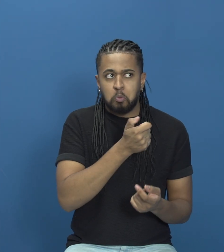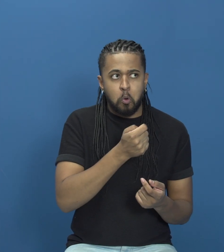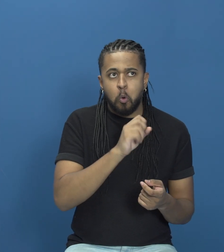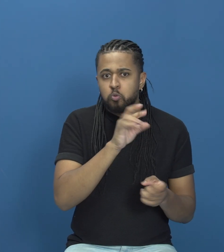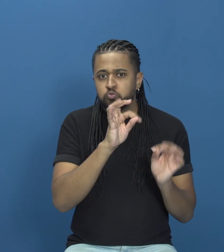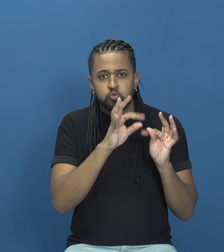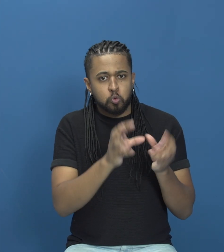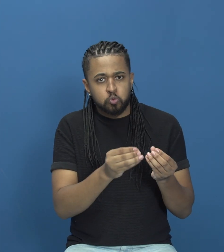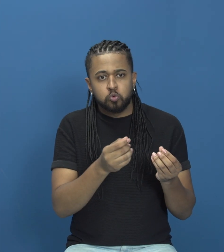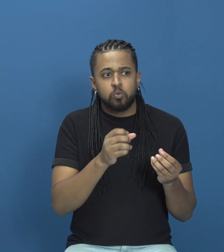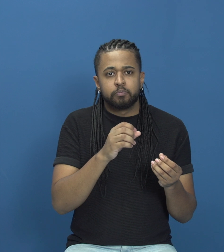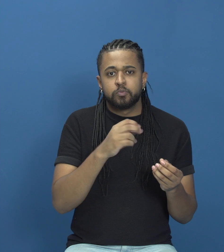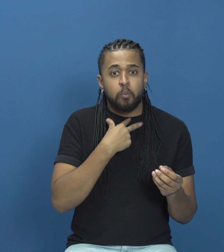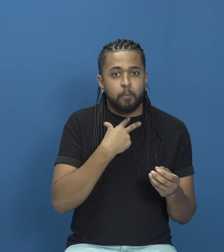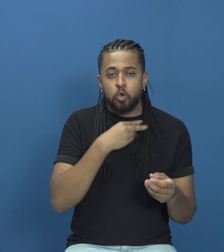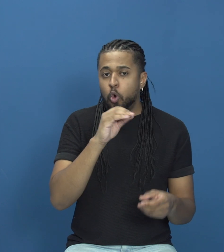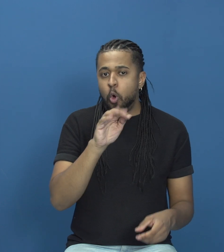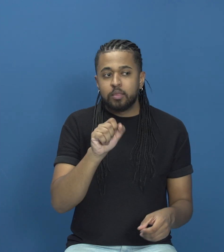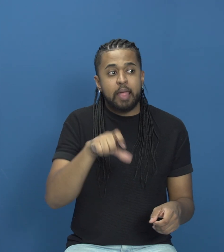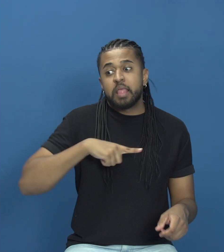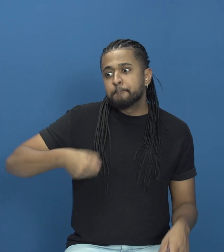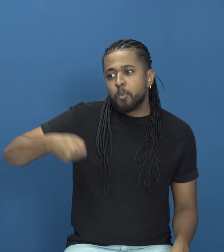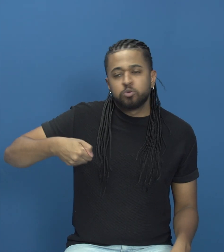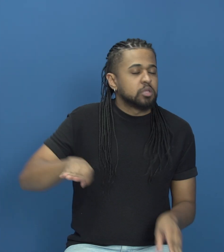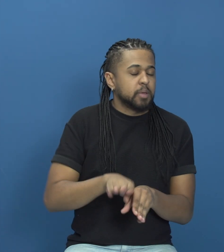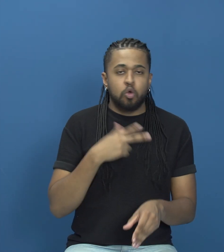independentemente de terem gozado ou não de bolsa.